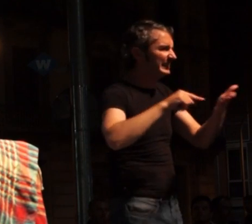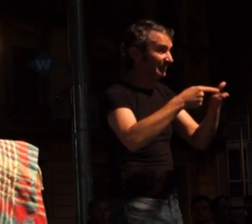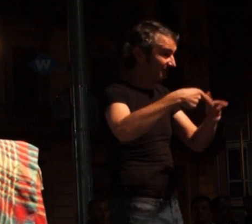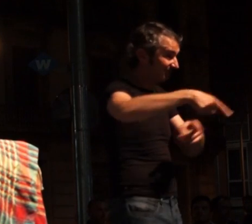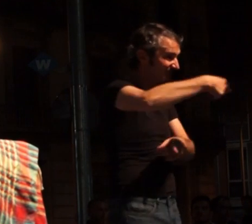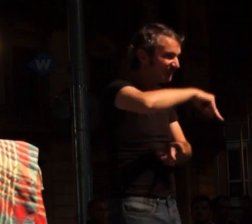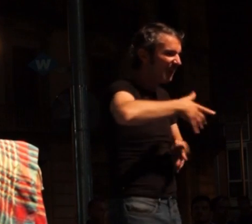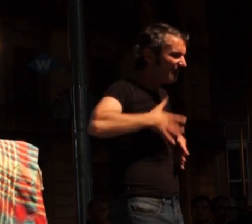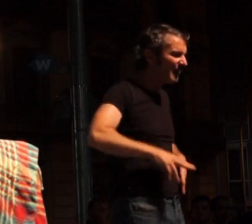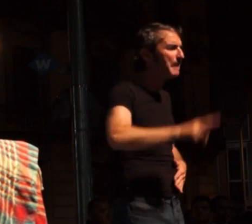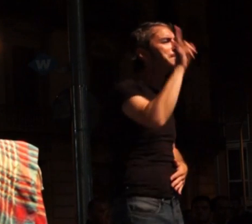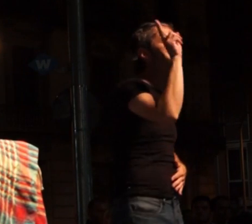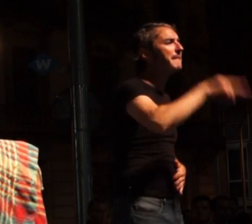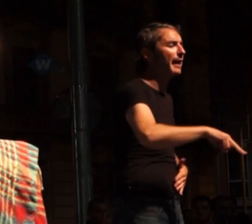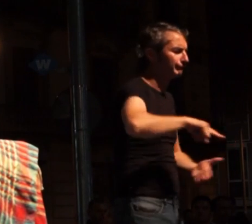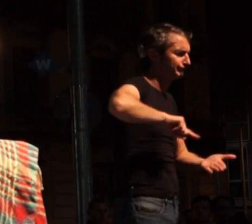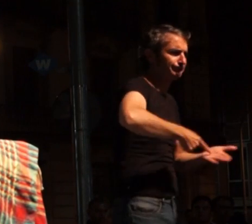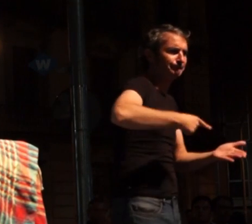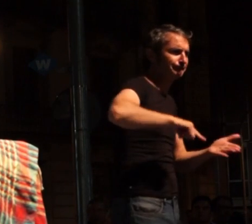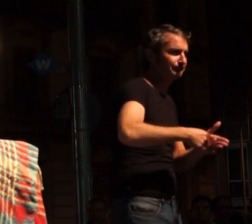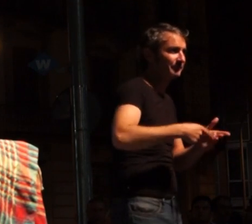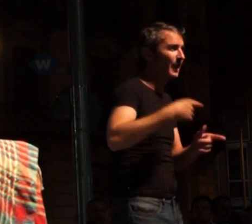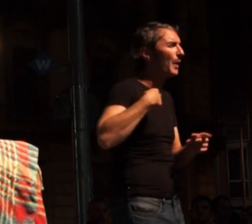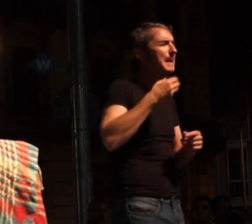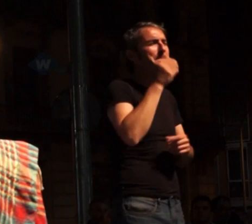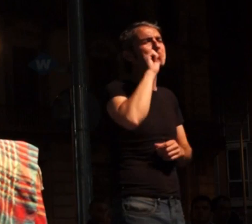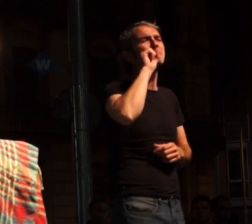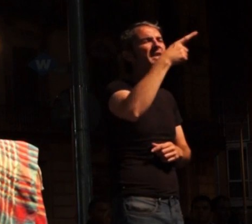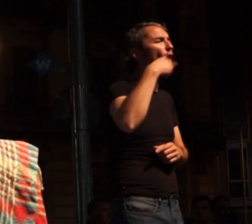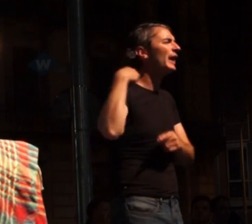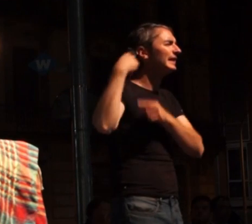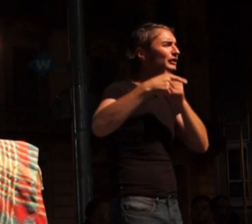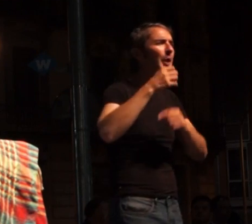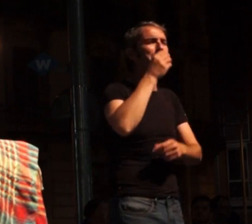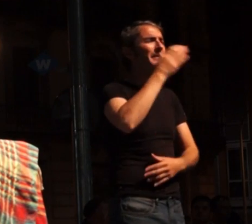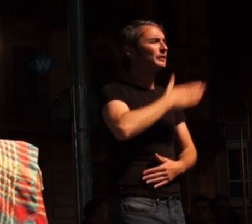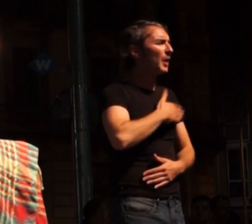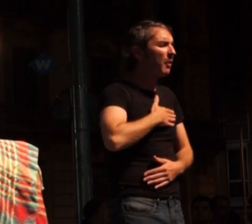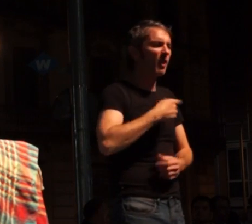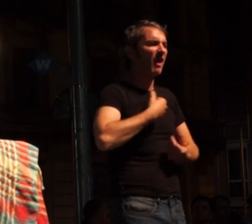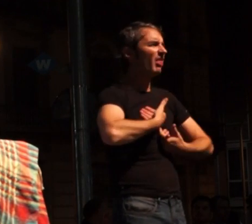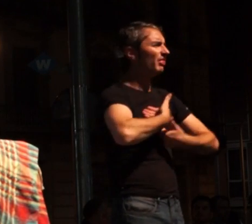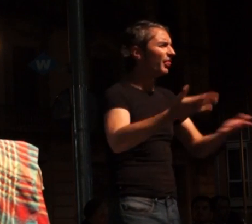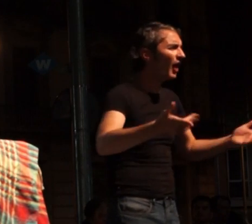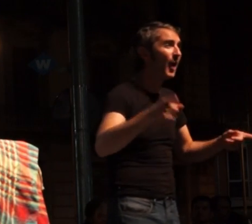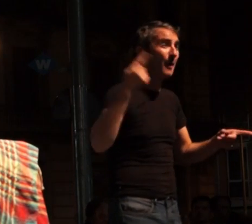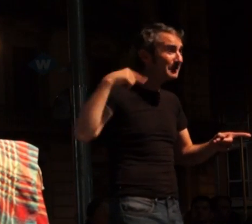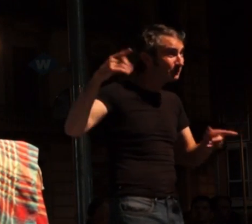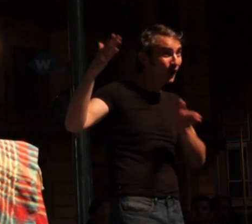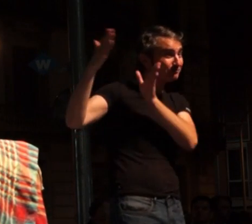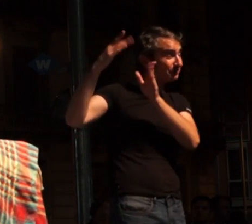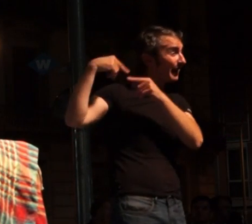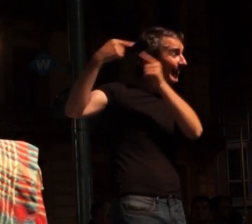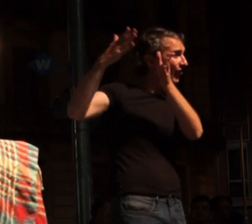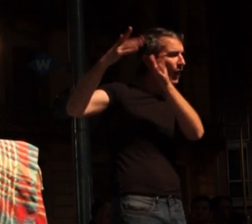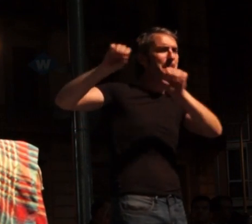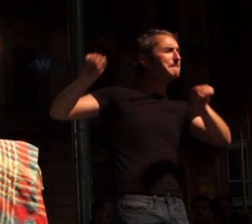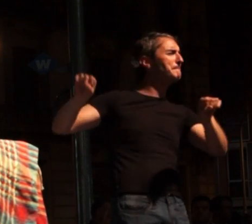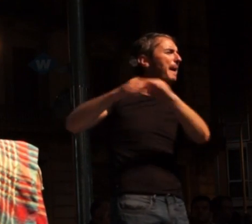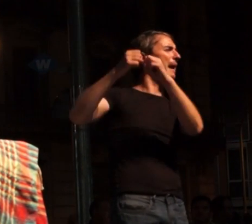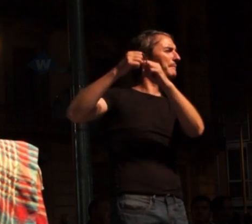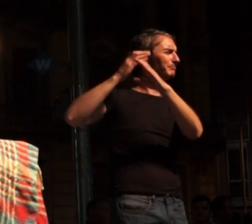pogueren tenir fills. La millor generació de la història, la més generosa, la més entregada, destruïda per sempre. Però